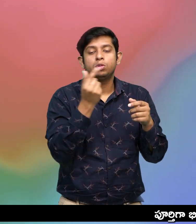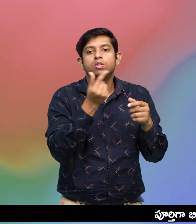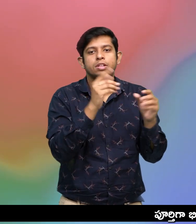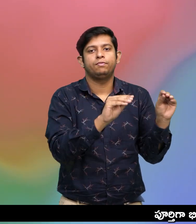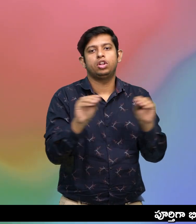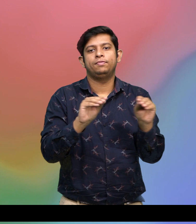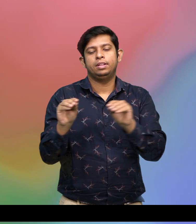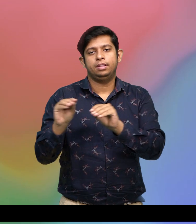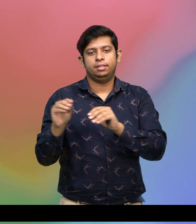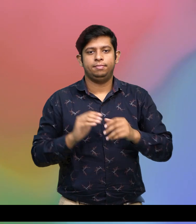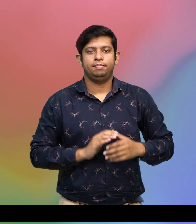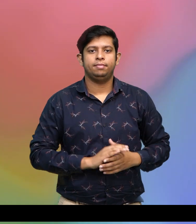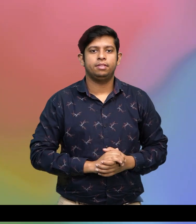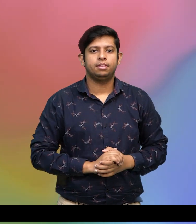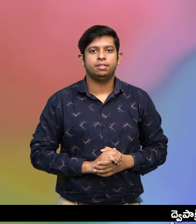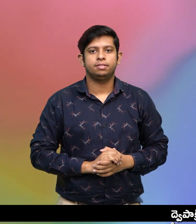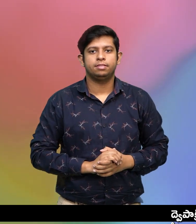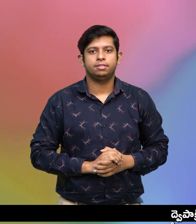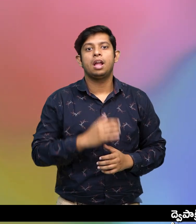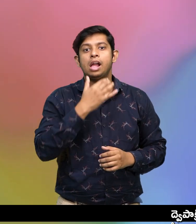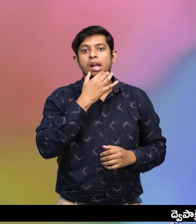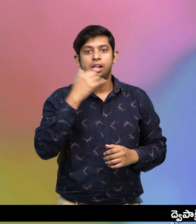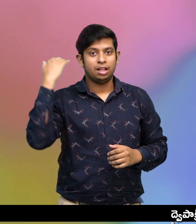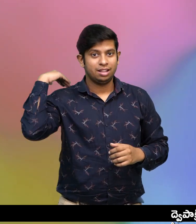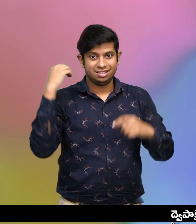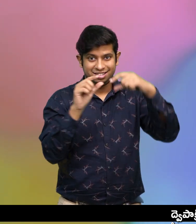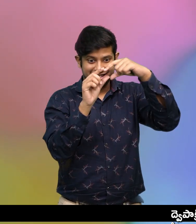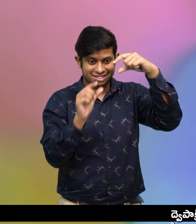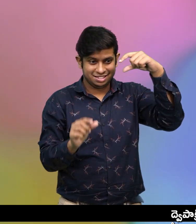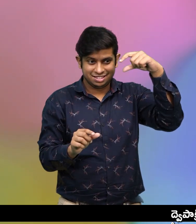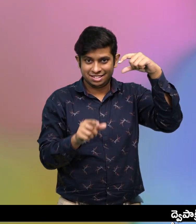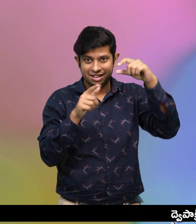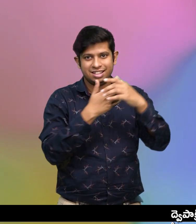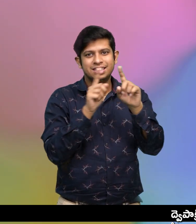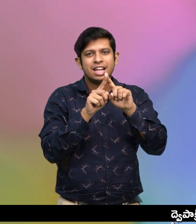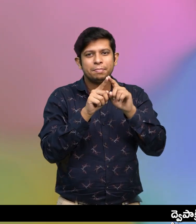అనుమతిస్తుంది. సకశేరుకాలు ద్వైపాక్షికంగా సుష్టంగా ఉంటాయి.